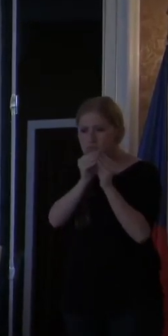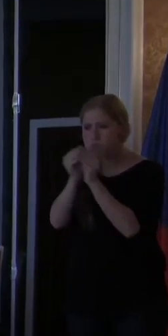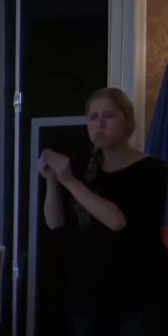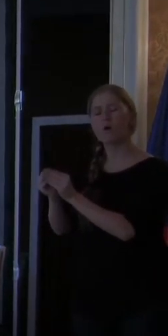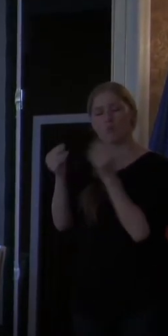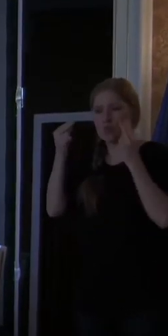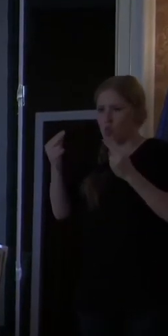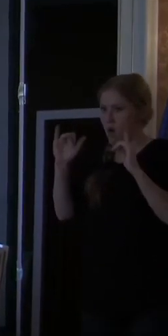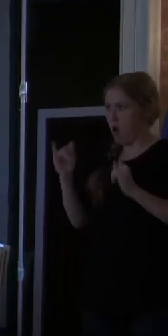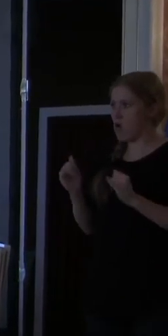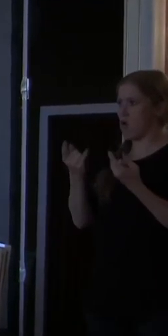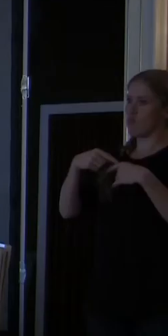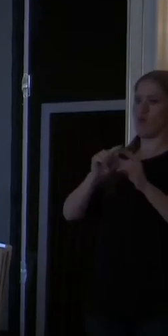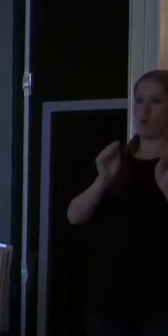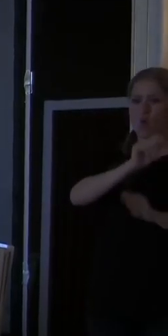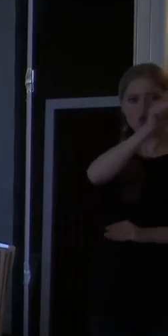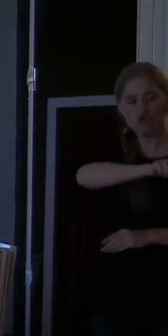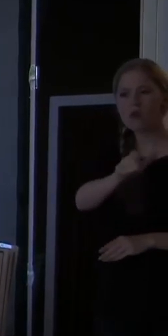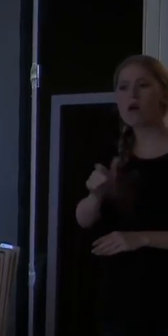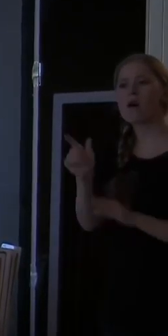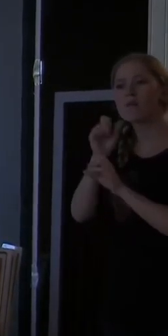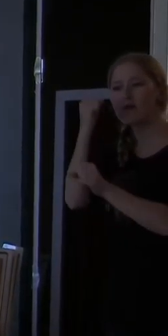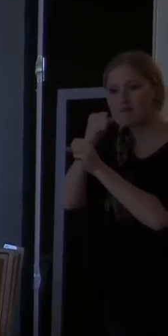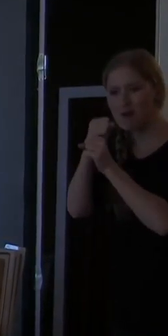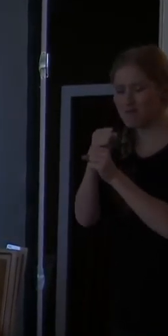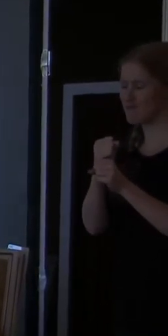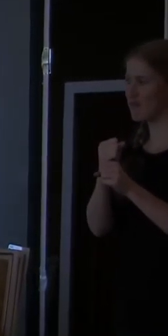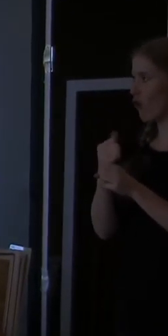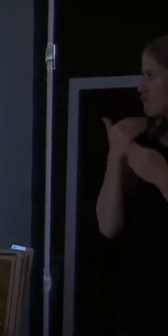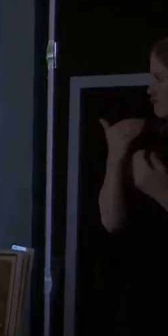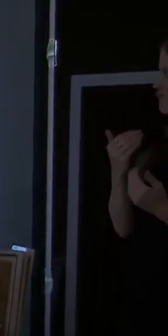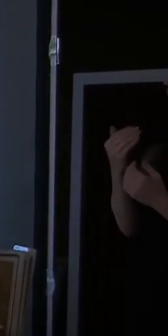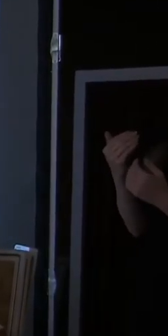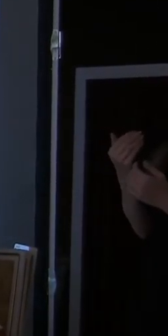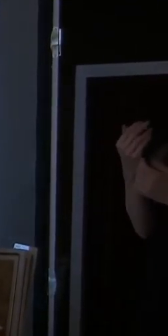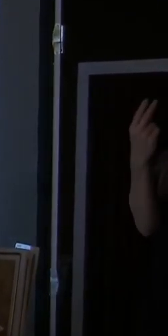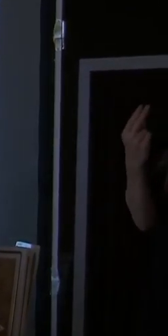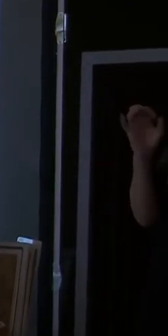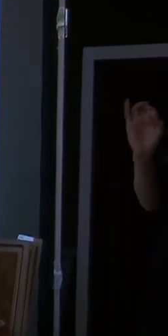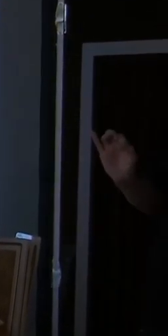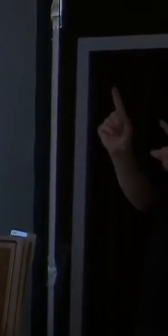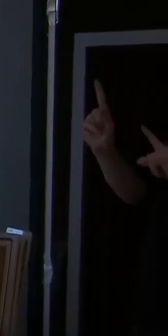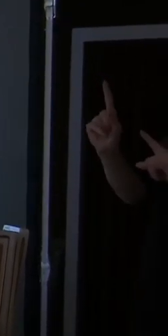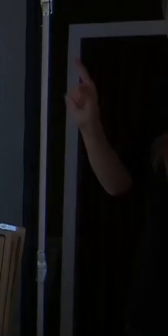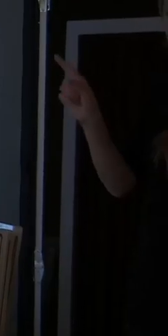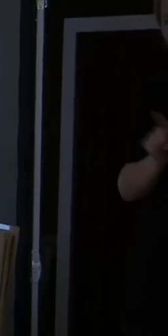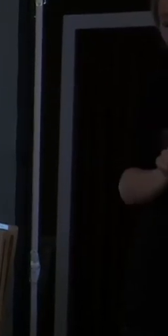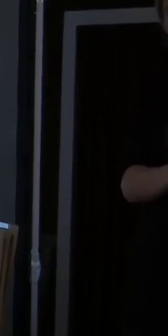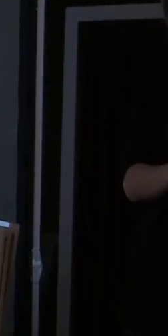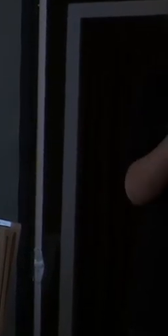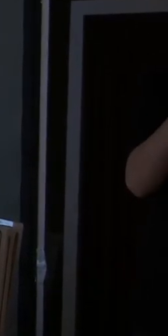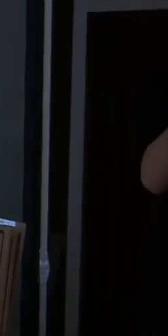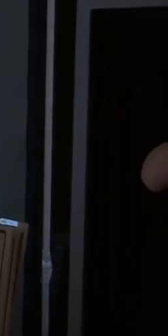a které se přímo týkají té každodenní práce ve školách, ale vedle toho jsme zpracovávali i